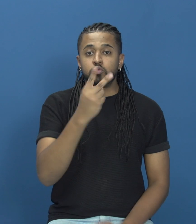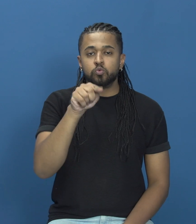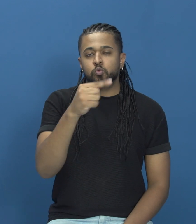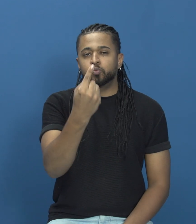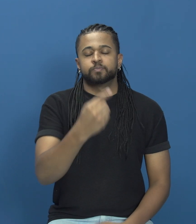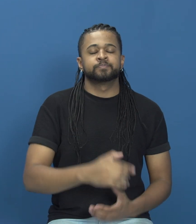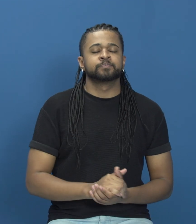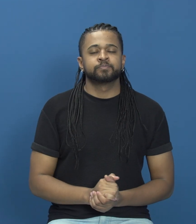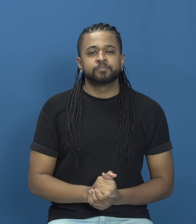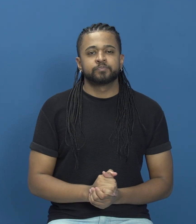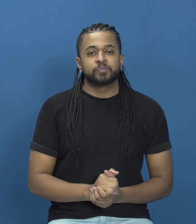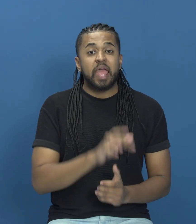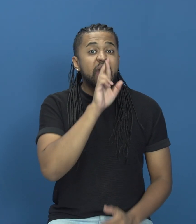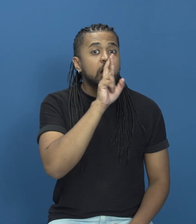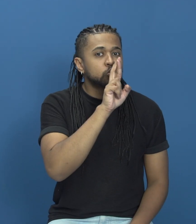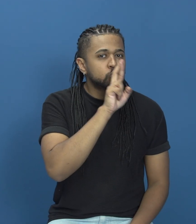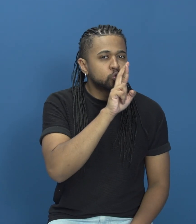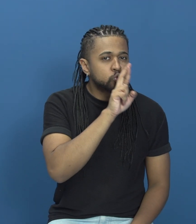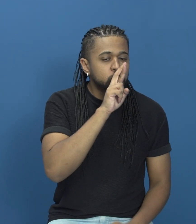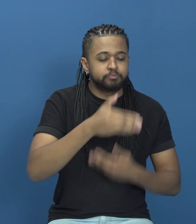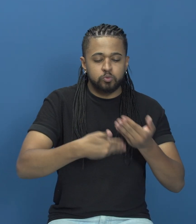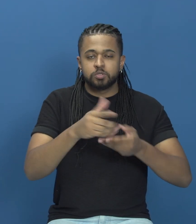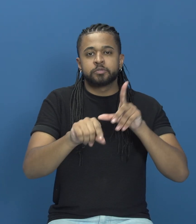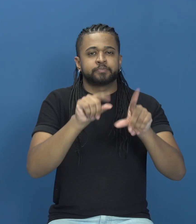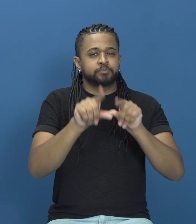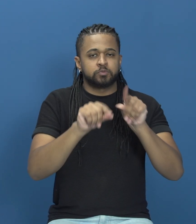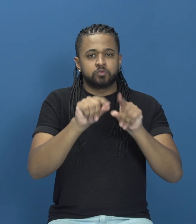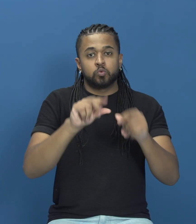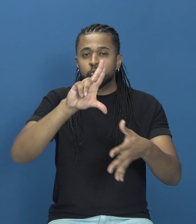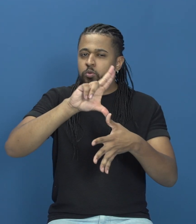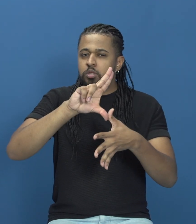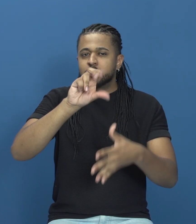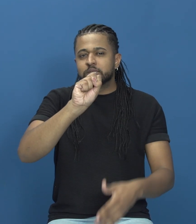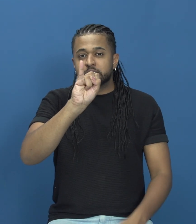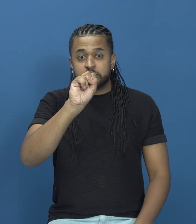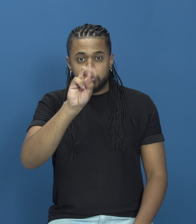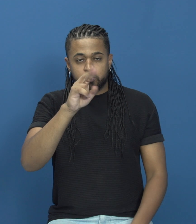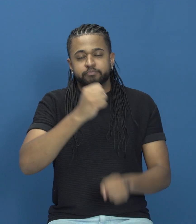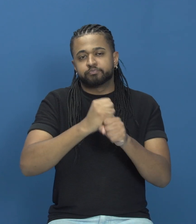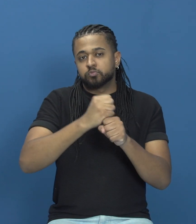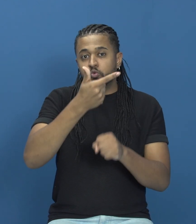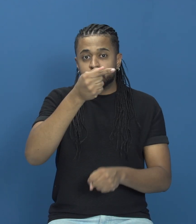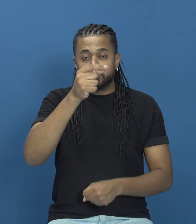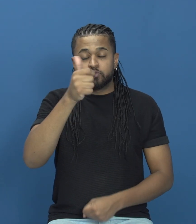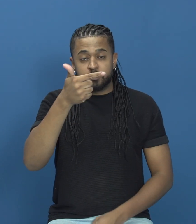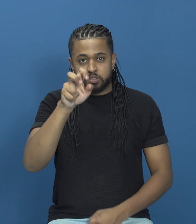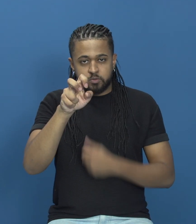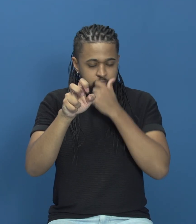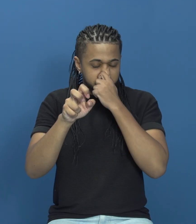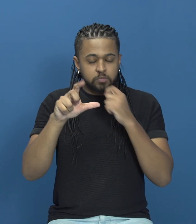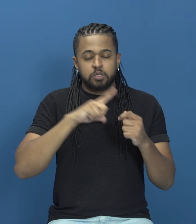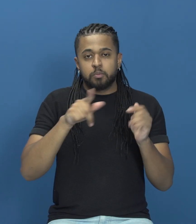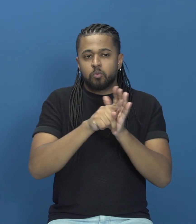2.1. Os resultados do processo seletivo UNILA SISU 2025, para o